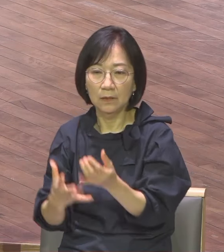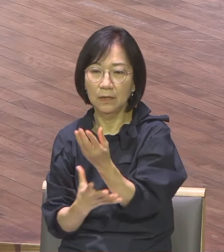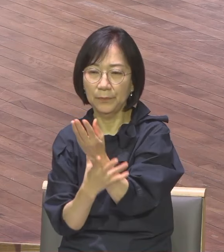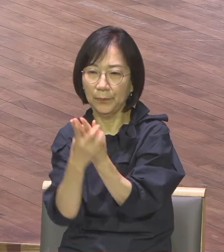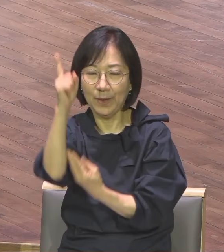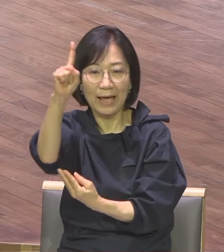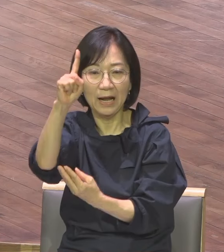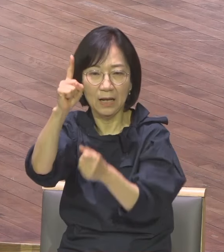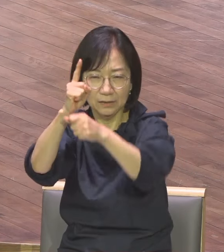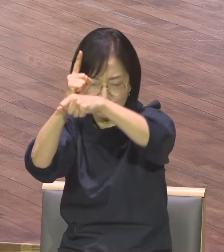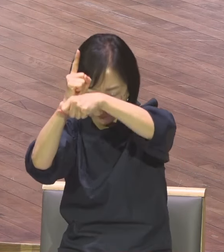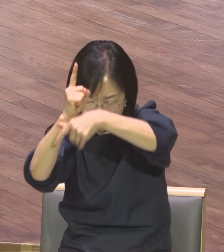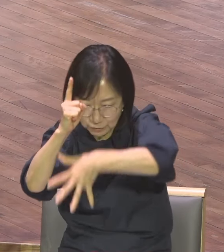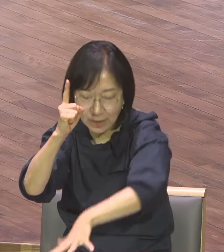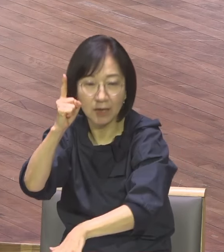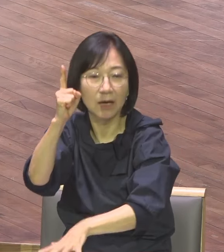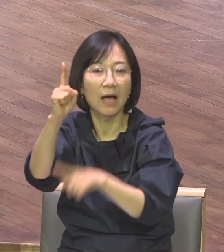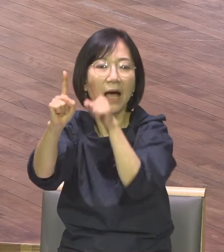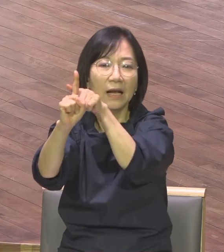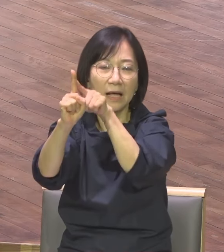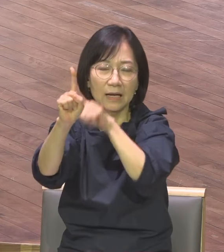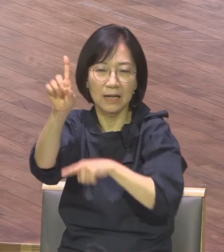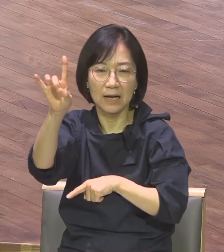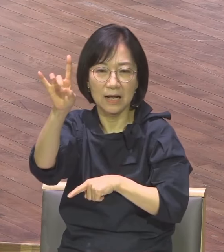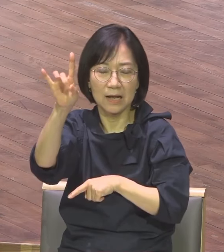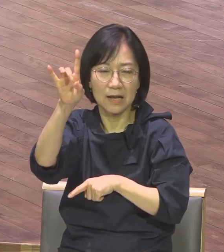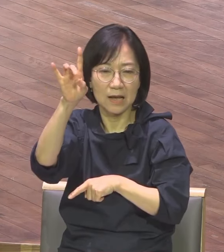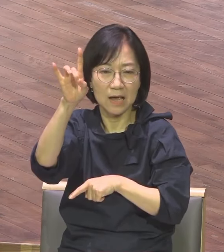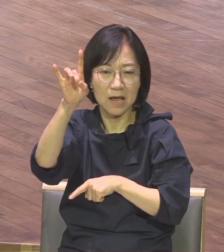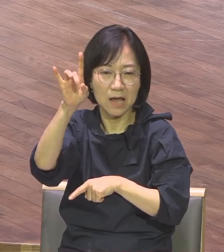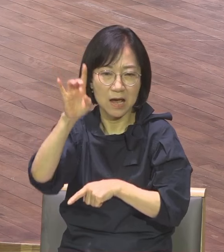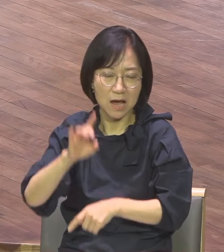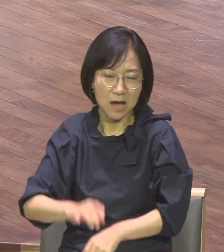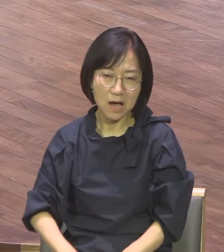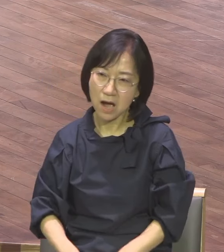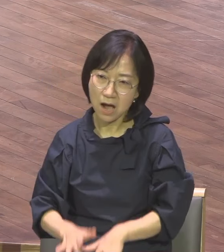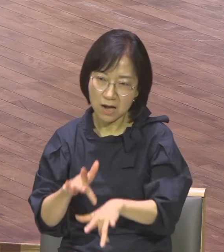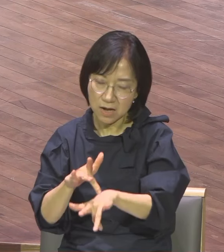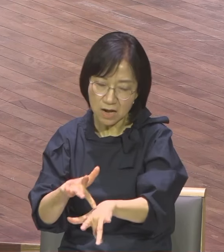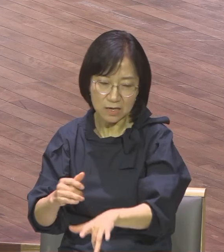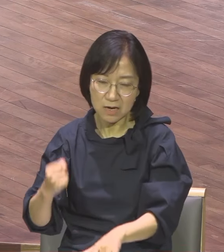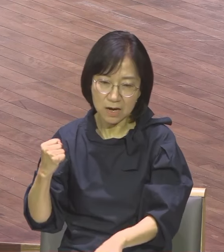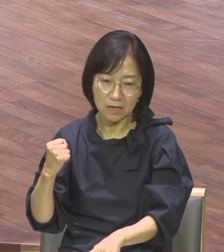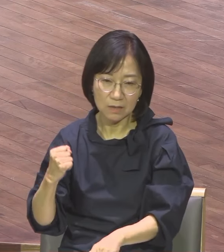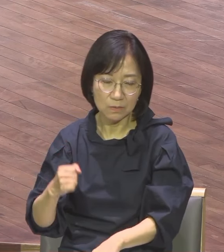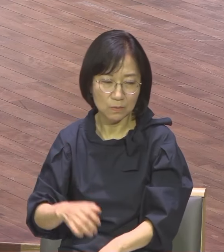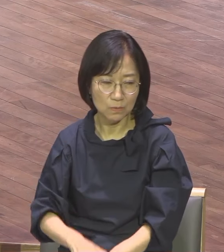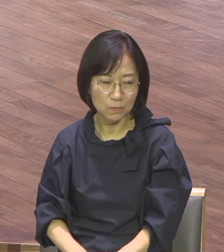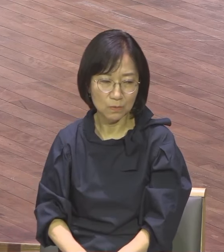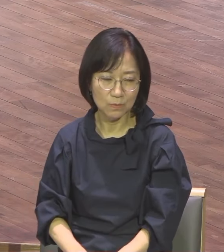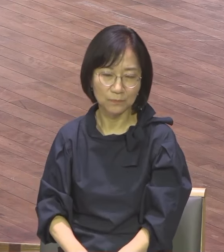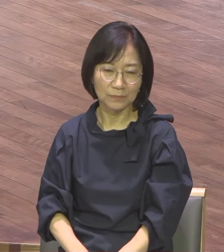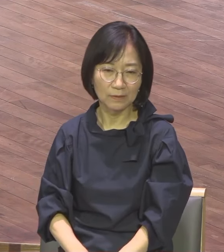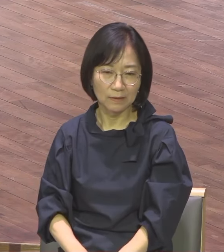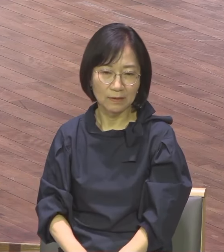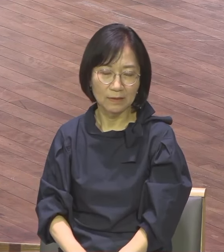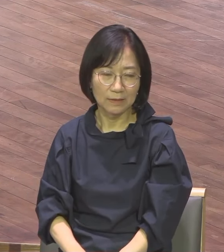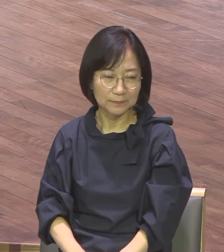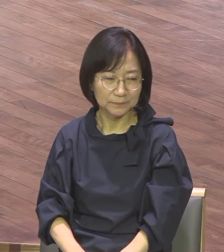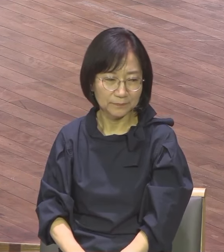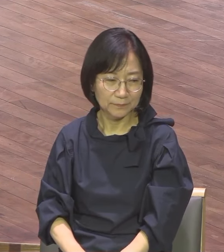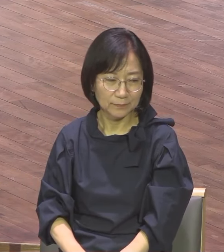그러니까 어마어마한 파운데 사단이 만든 최고의 작품. 천주교 좋잖아요. 할 거 다 하고 제사까지